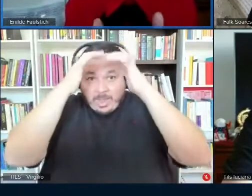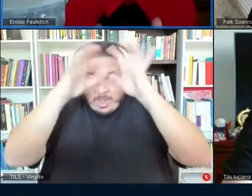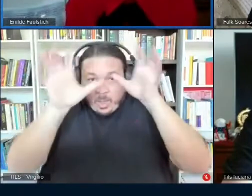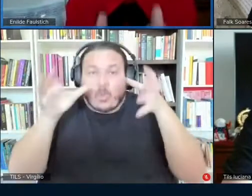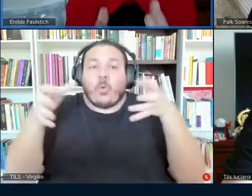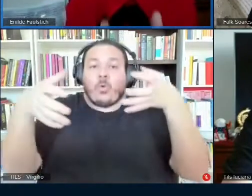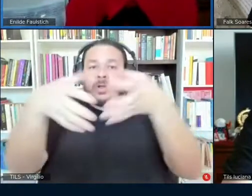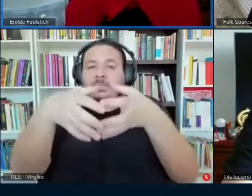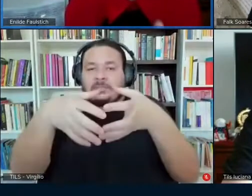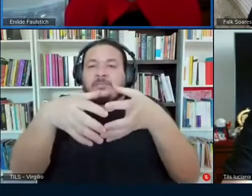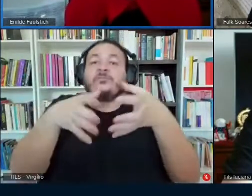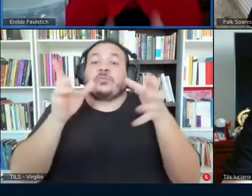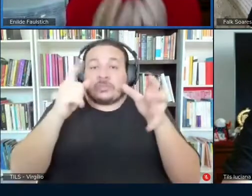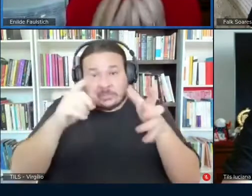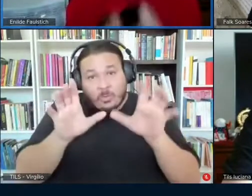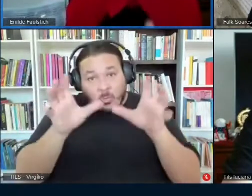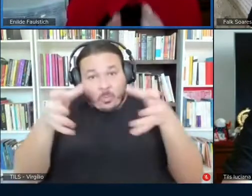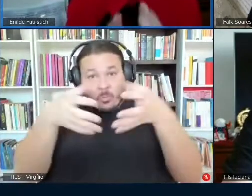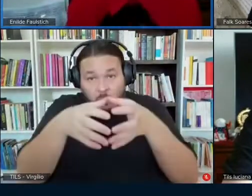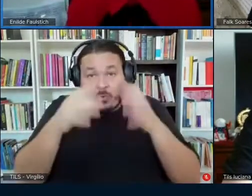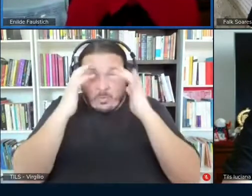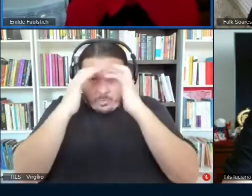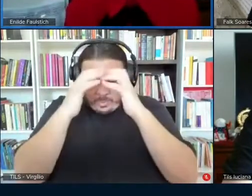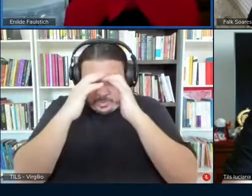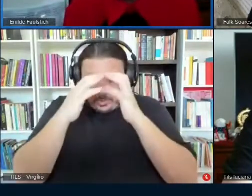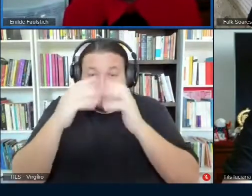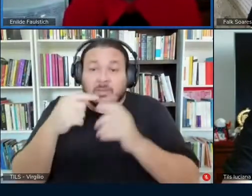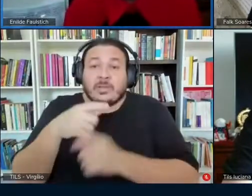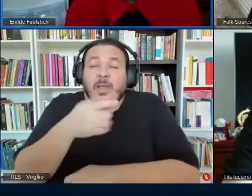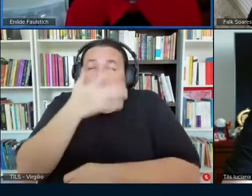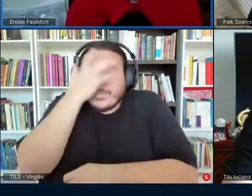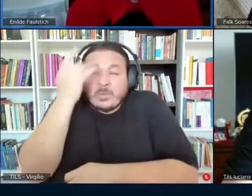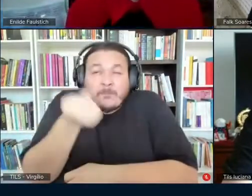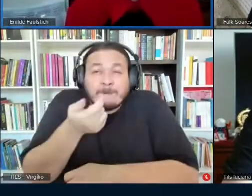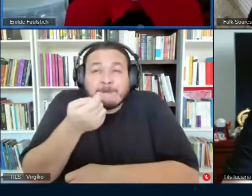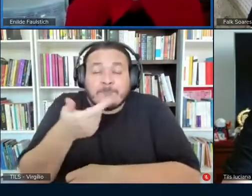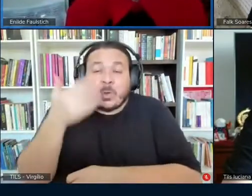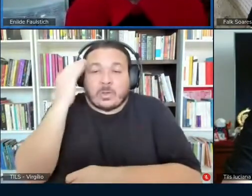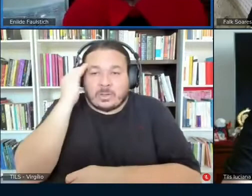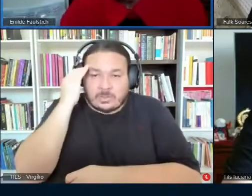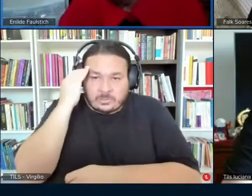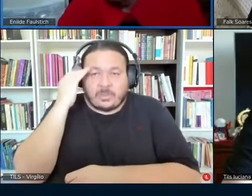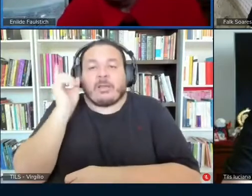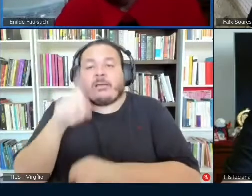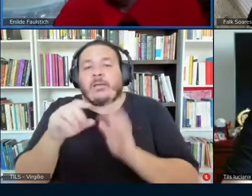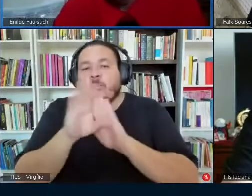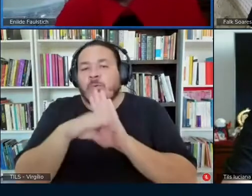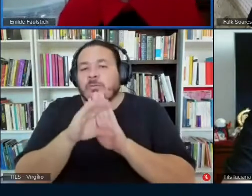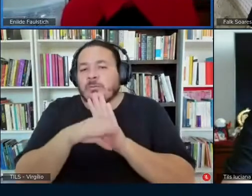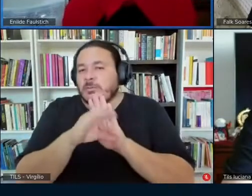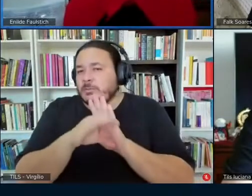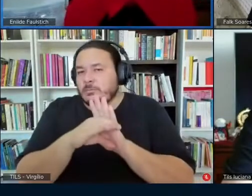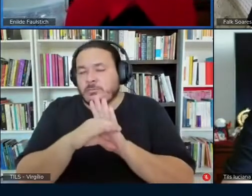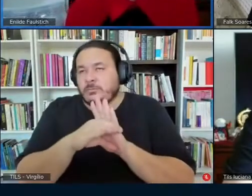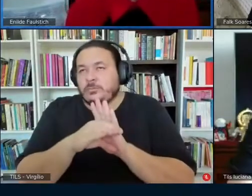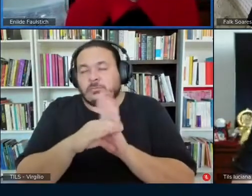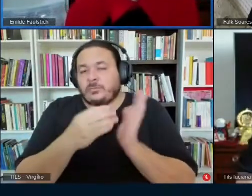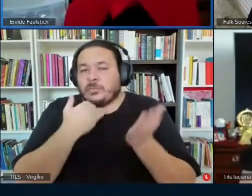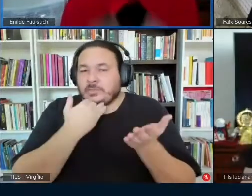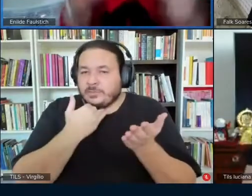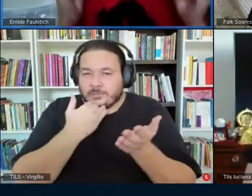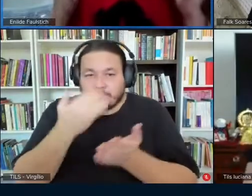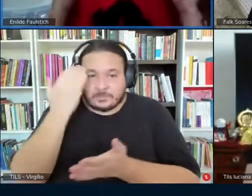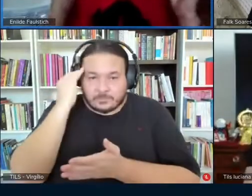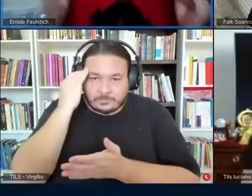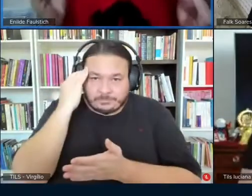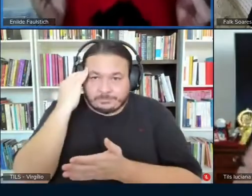de partida desse coletivo, que pouca gente entende, é o conceito. Não adianta, entendeu? Se